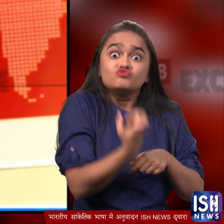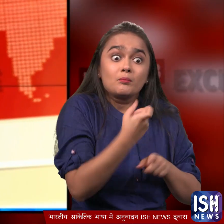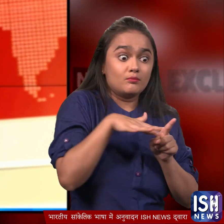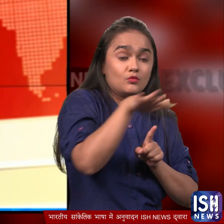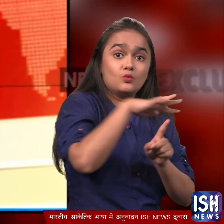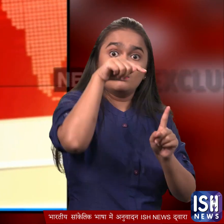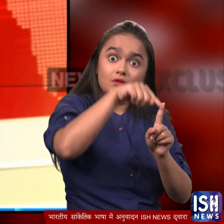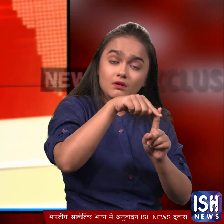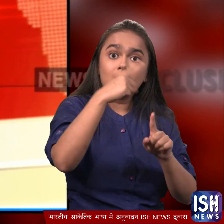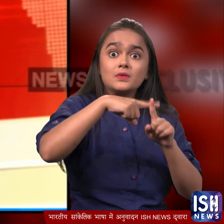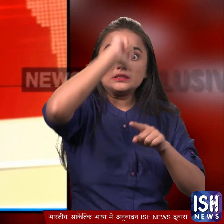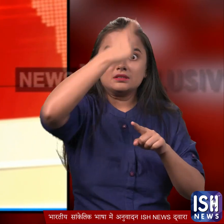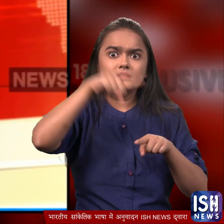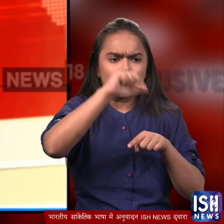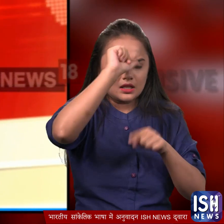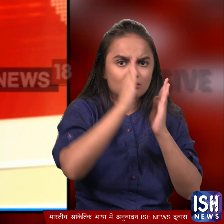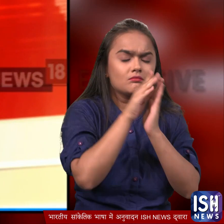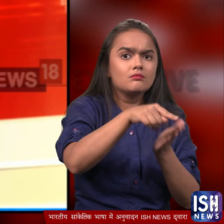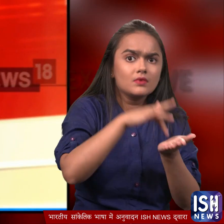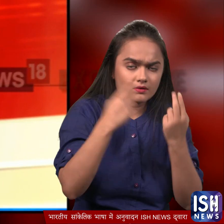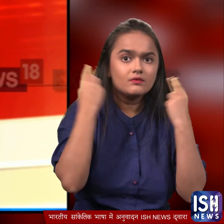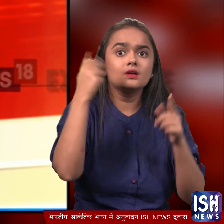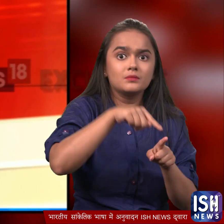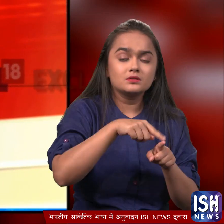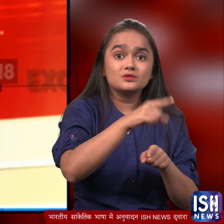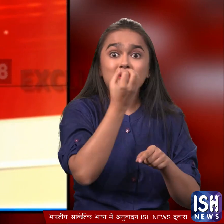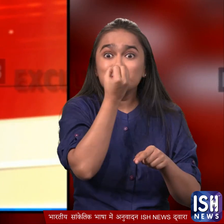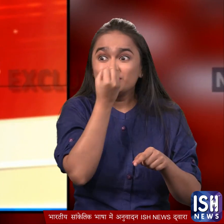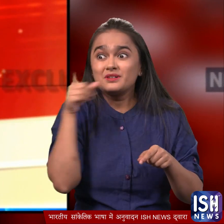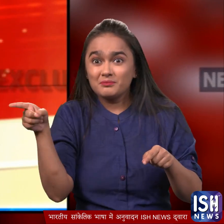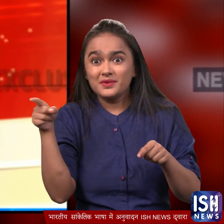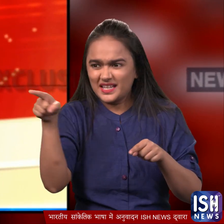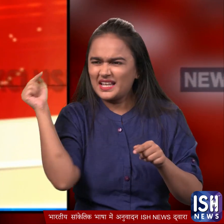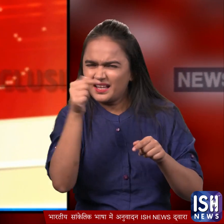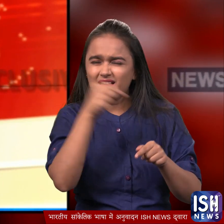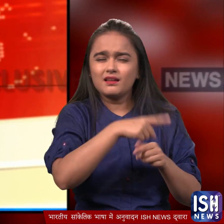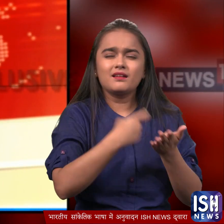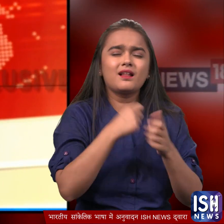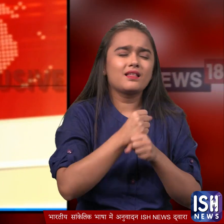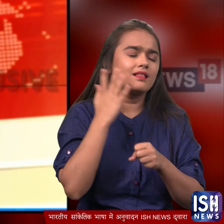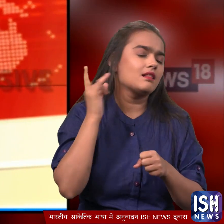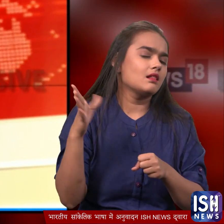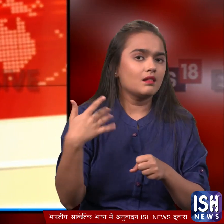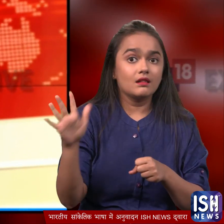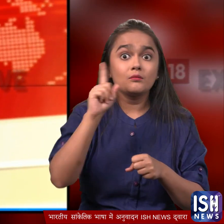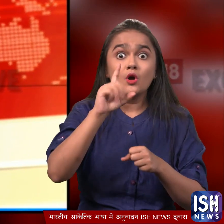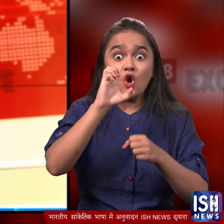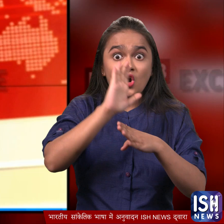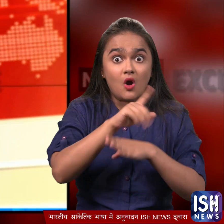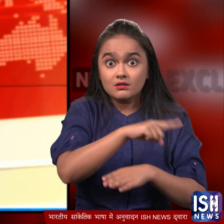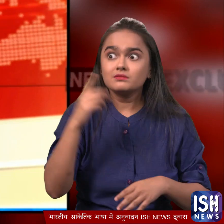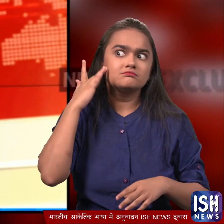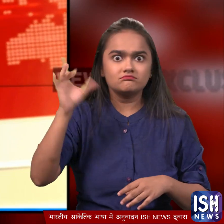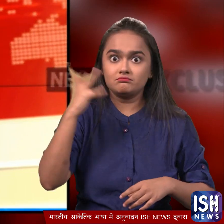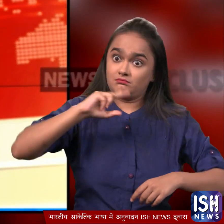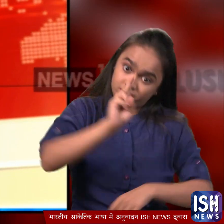उन्होंने वैष्णो देवी के दर्शन किए, जो जम्मू इलाके में और पूरे देश की आस्था का केंद्र, जिस पर बीजेपी के तंज को राहुल गांधी ने तो नजरअंदाज कर